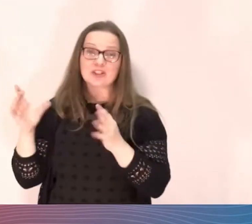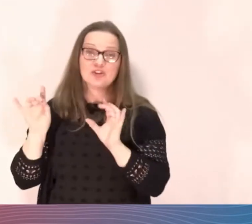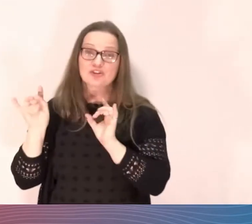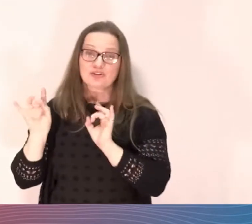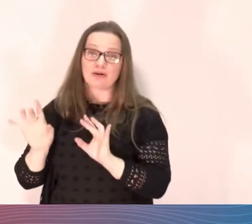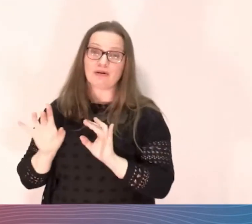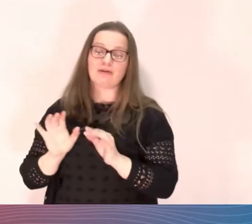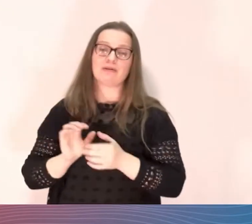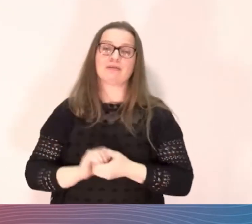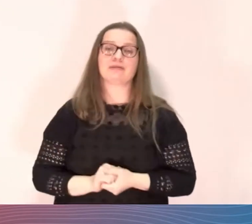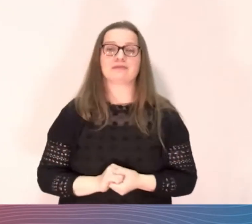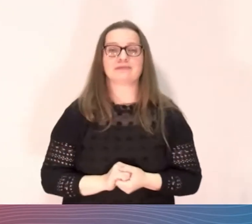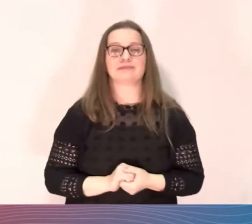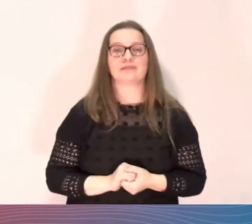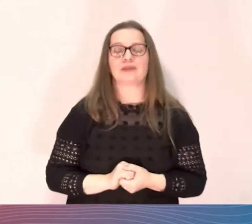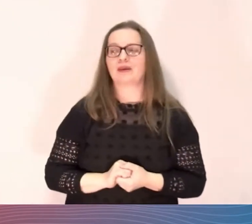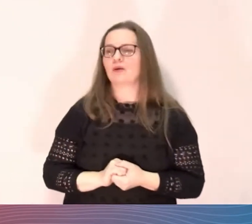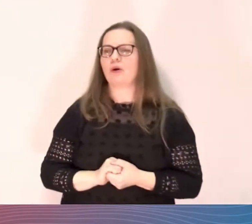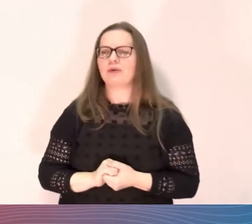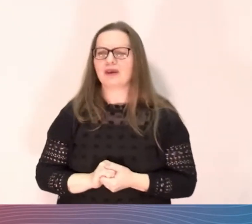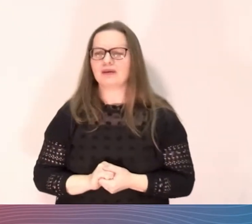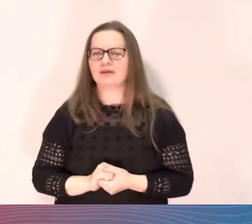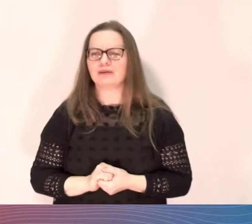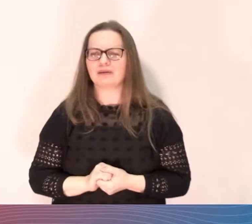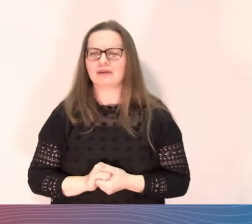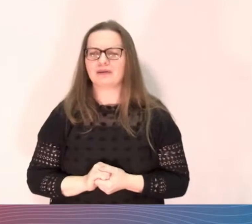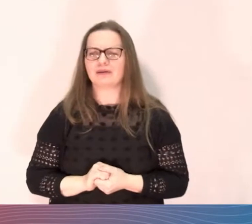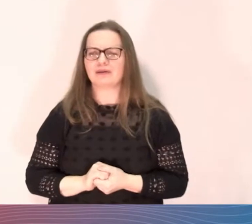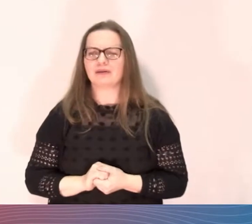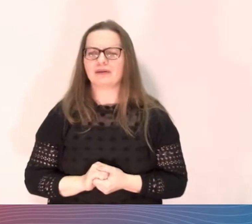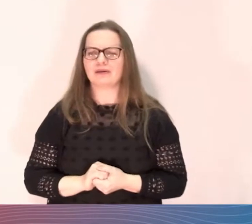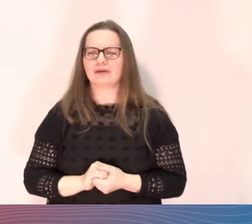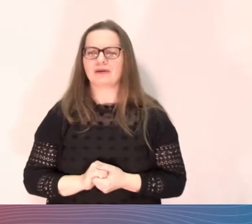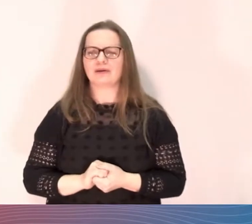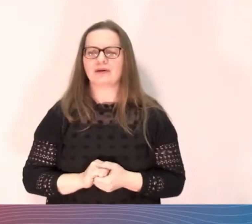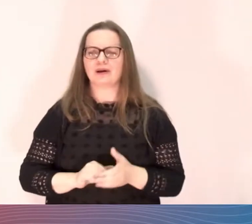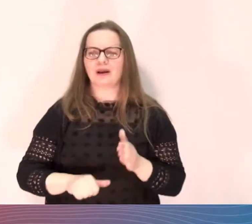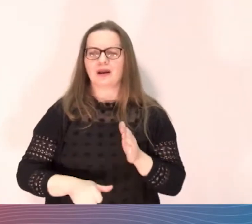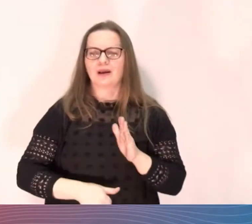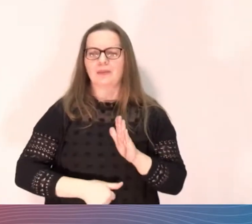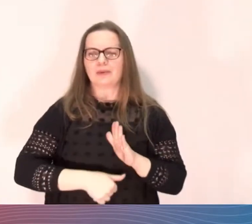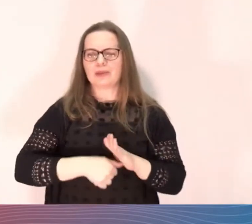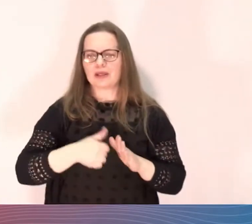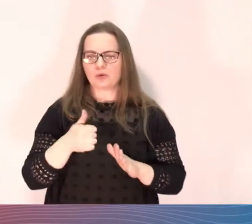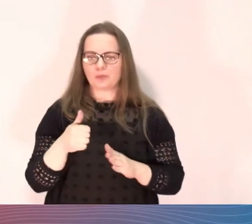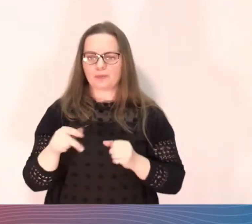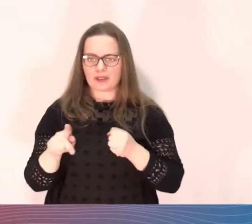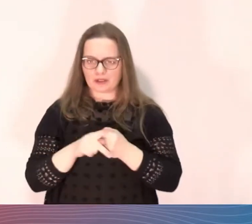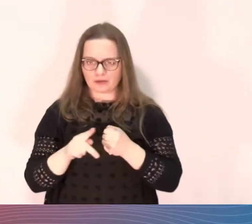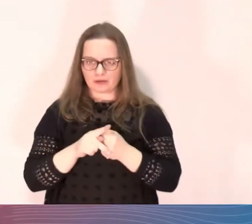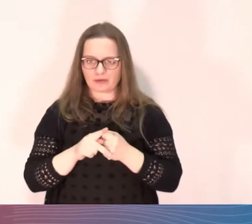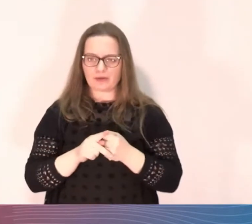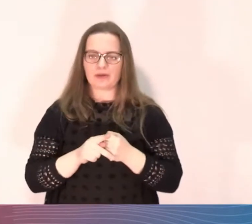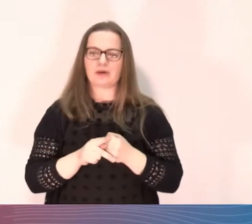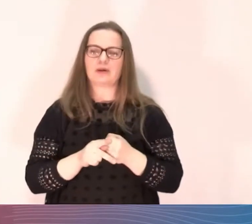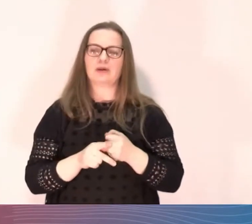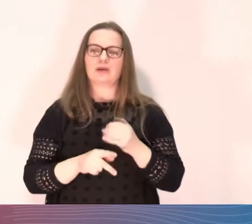E 1 Pedro capítulo 1, versículo 2 nos diz que a eleição de Deus é segundo a sua